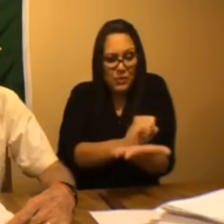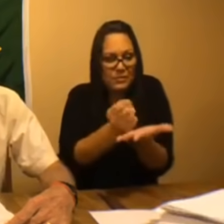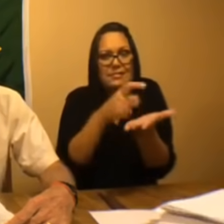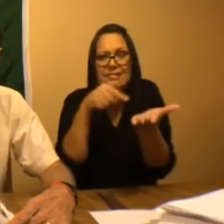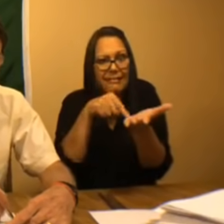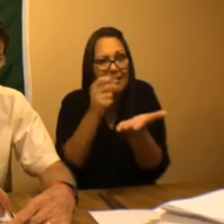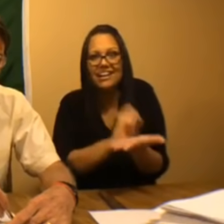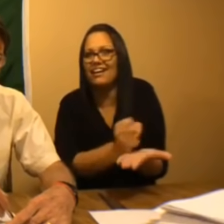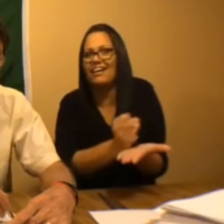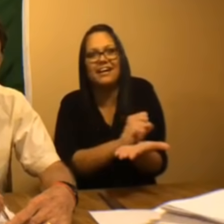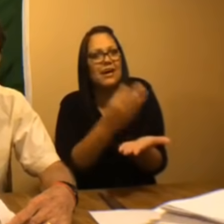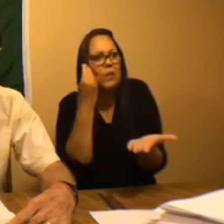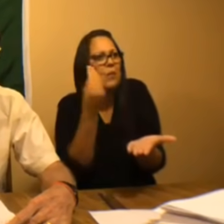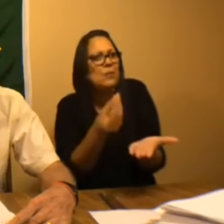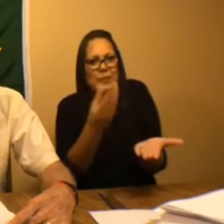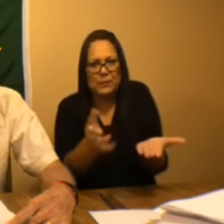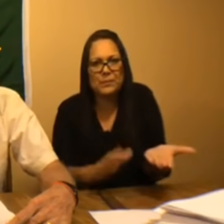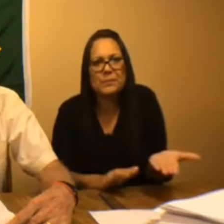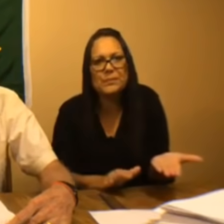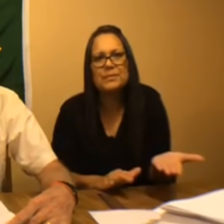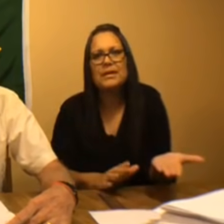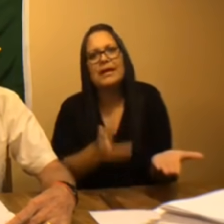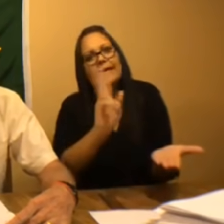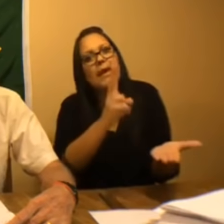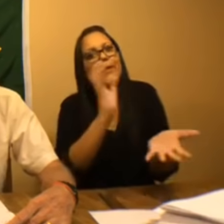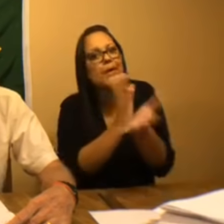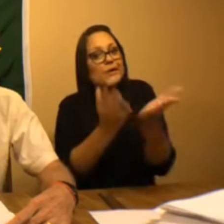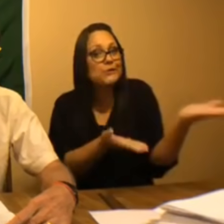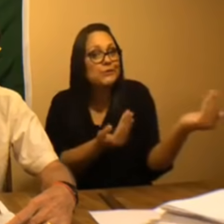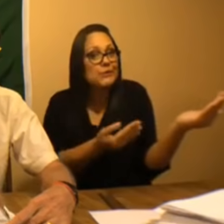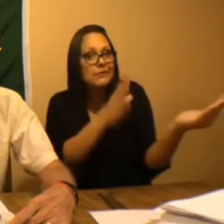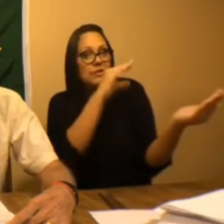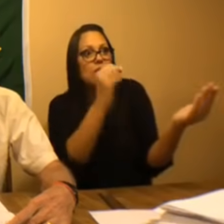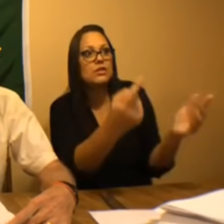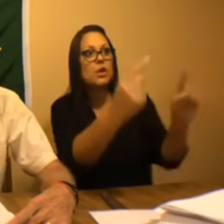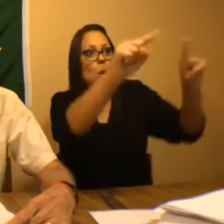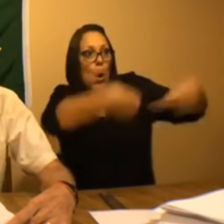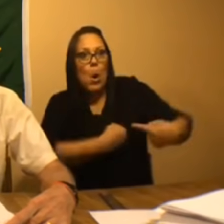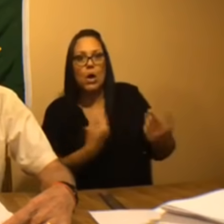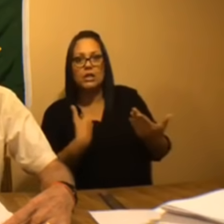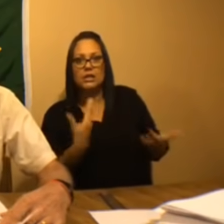aonde? Tentando aí jogar a garotada contra mim.